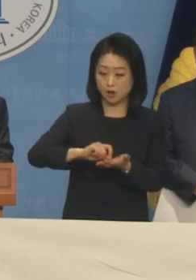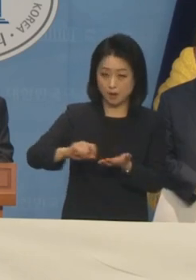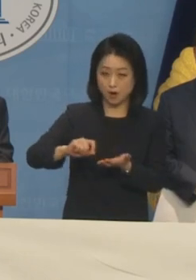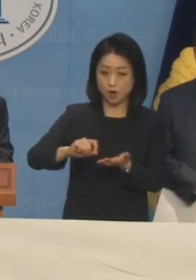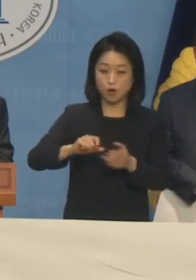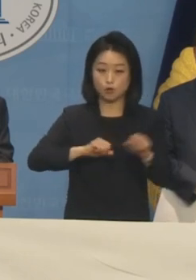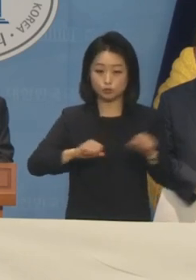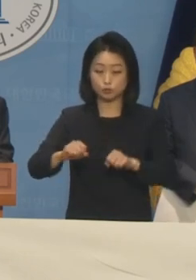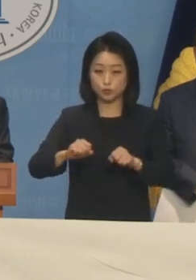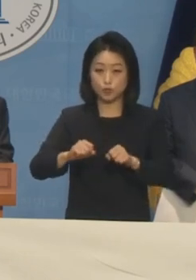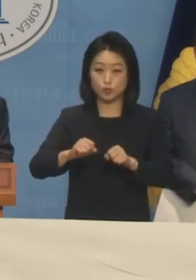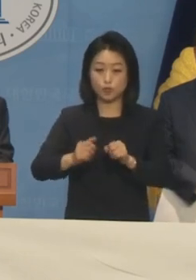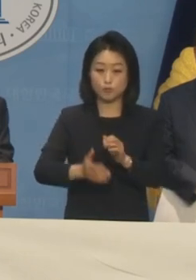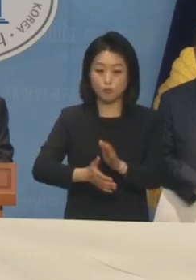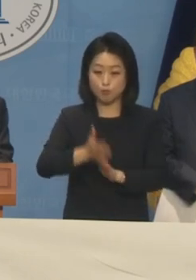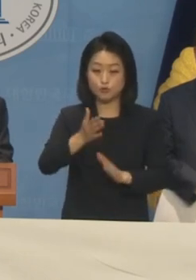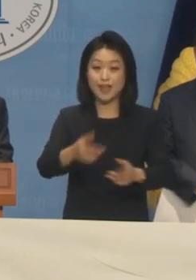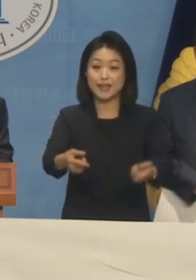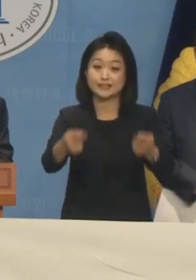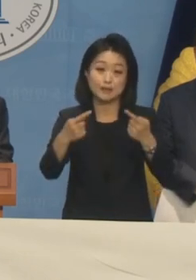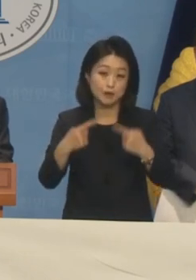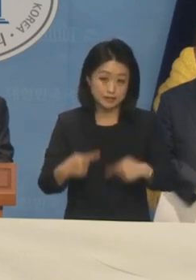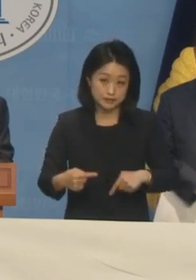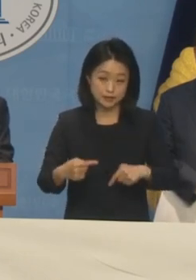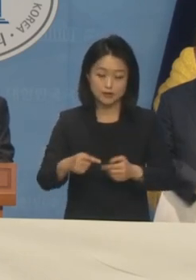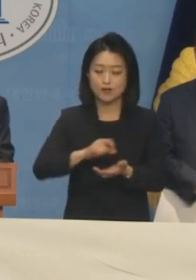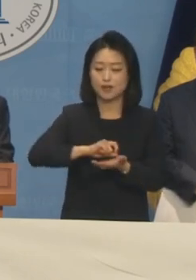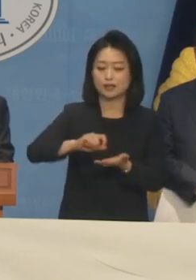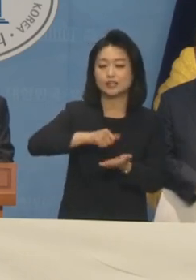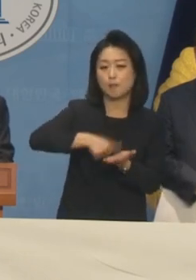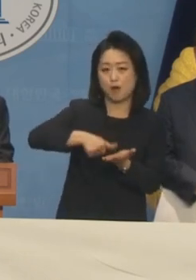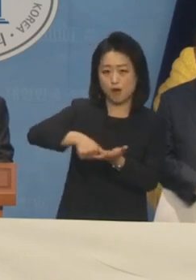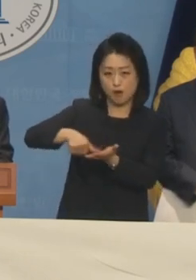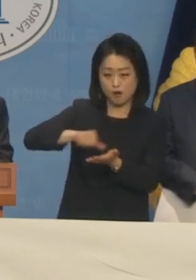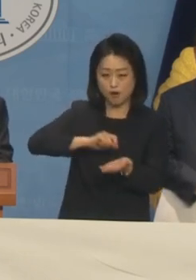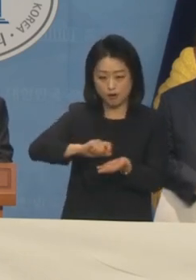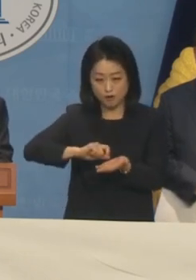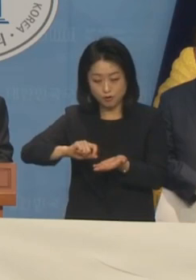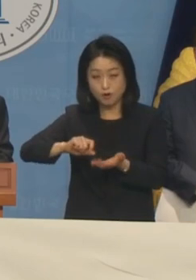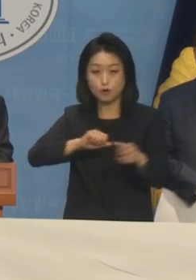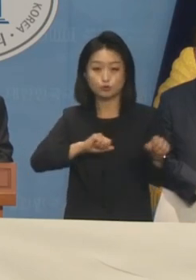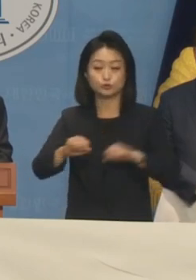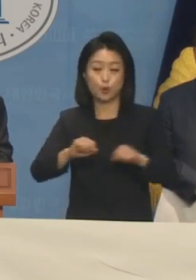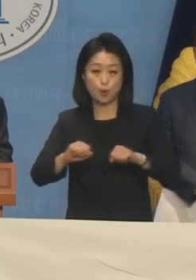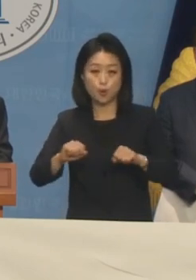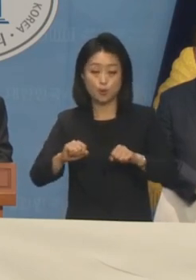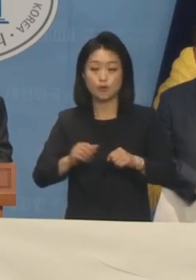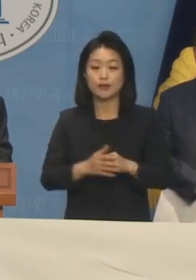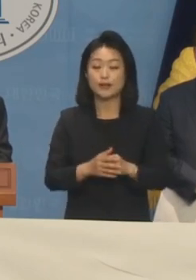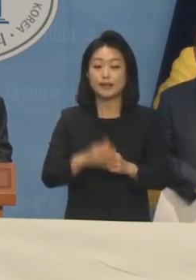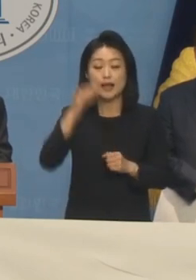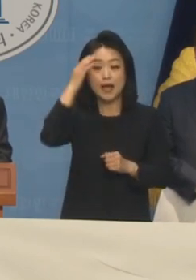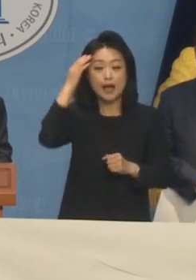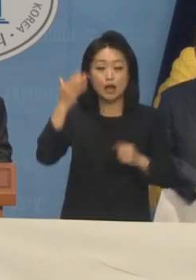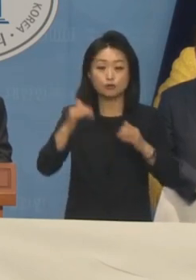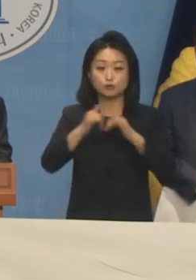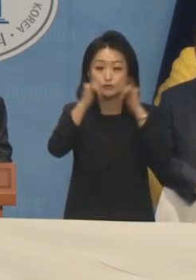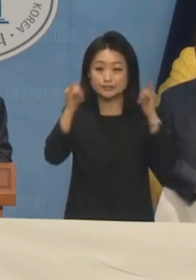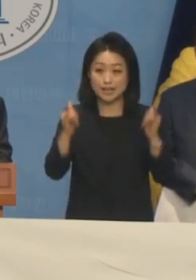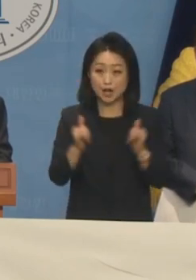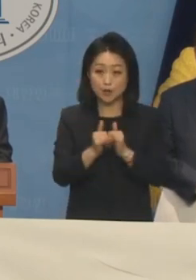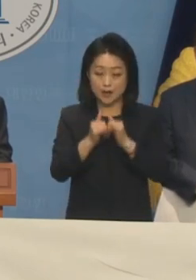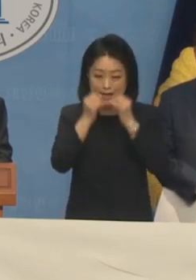서명운동본부에 참여하셔서 이 서명운동이 우리 사회에 새로운